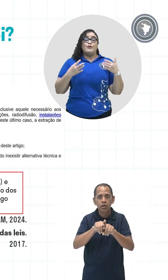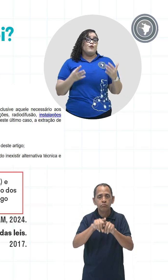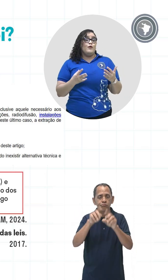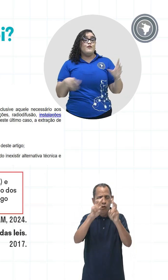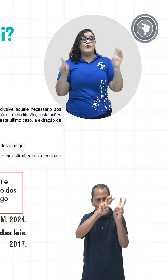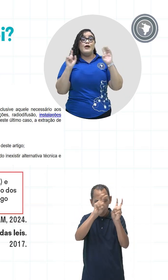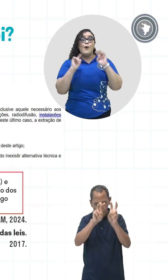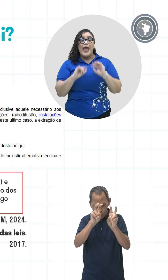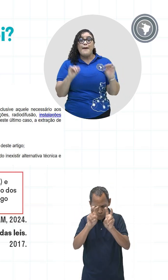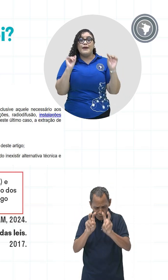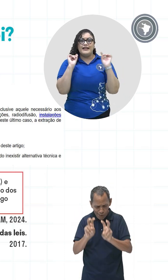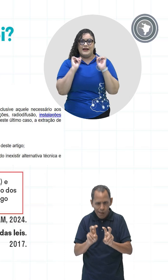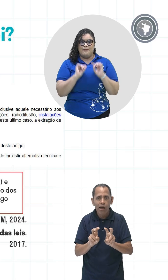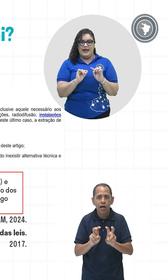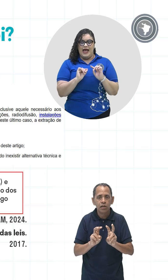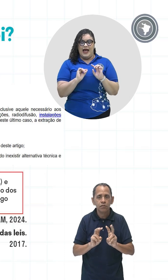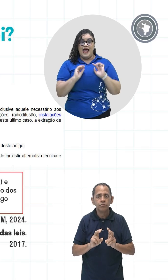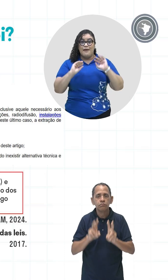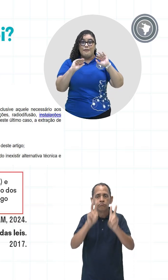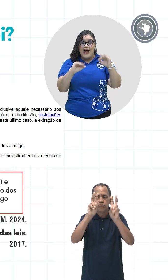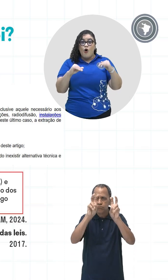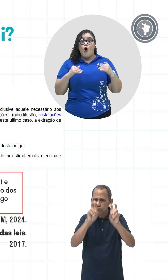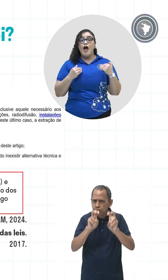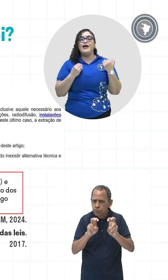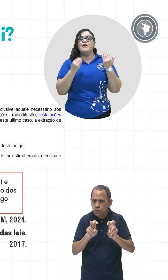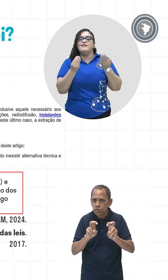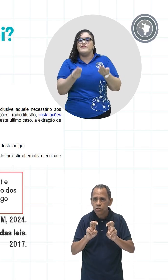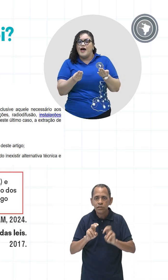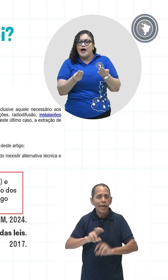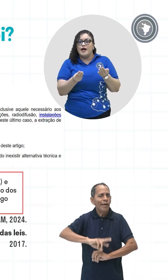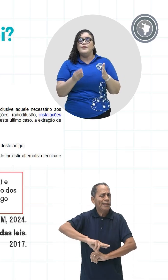Lembra que tudo isso não é para atrapalhar, é para